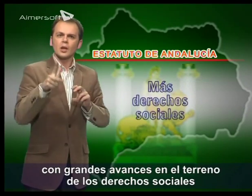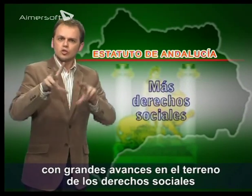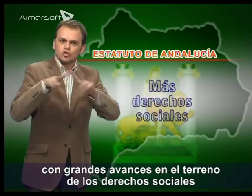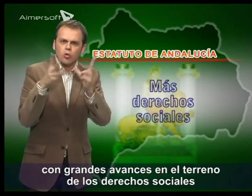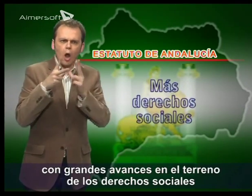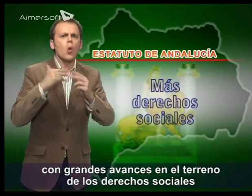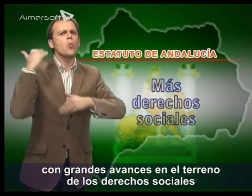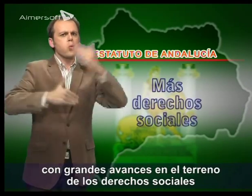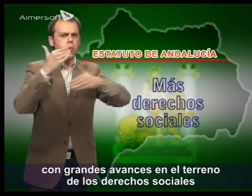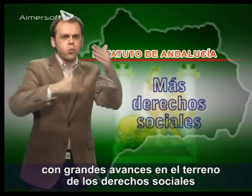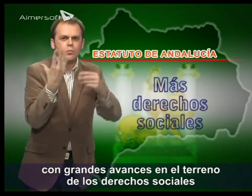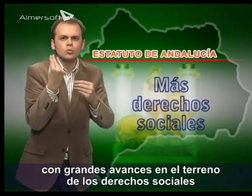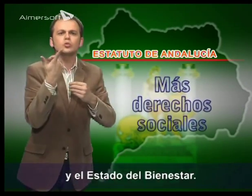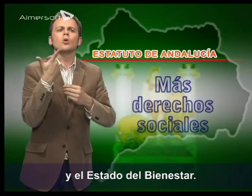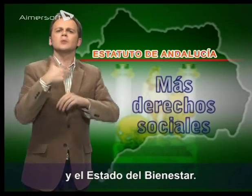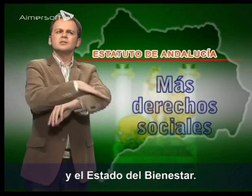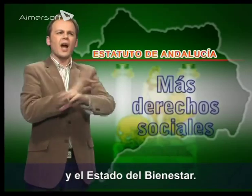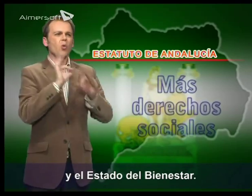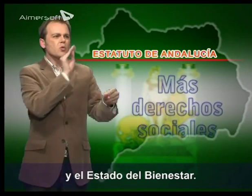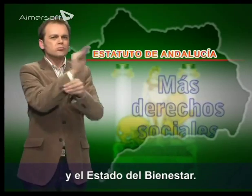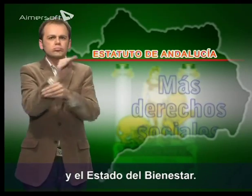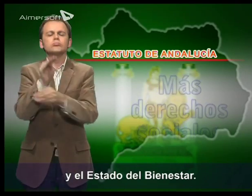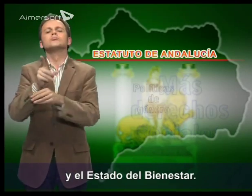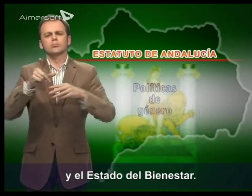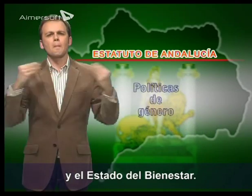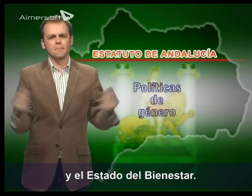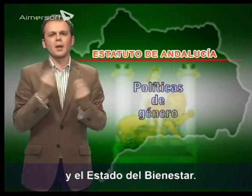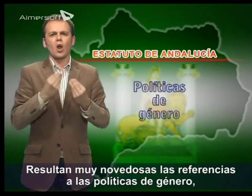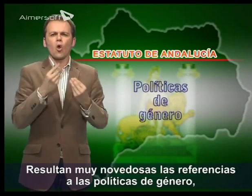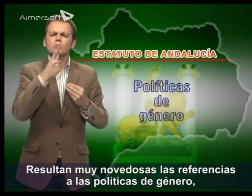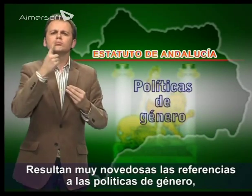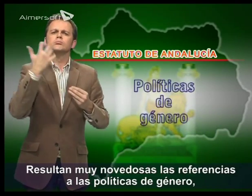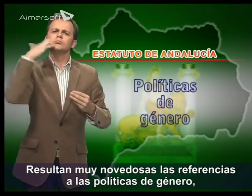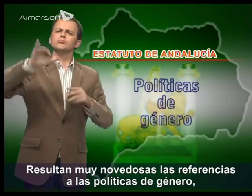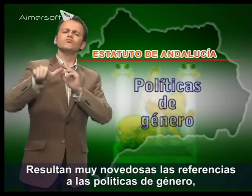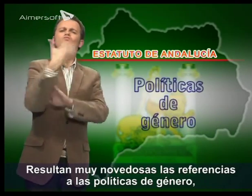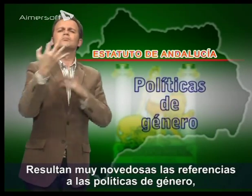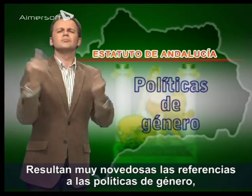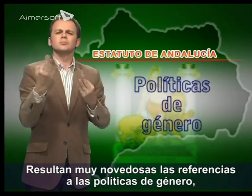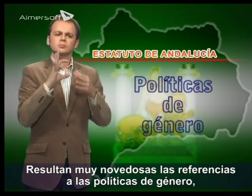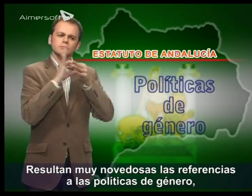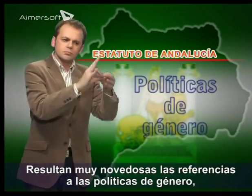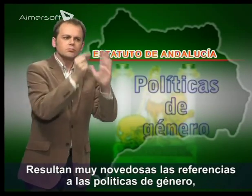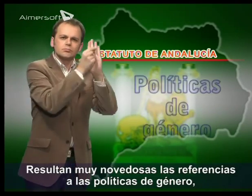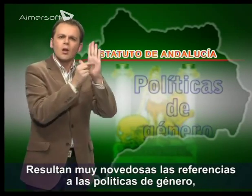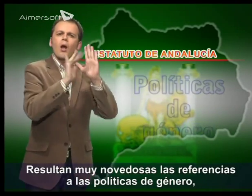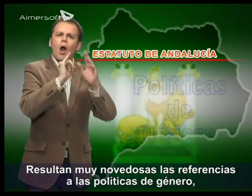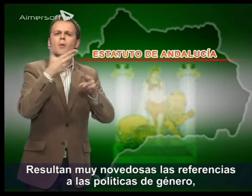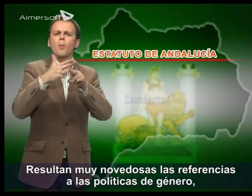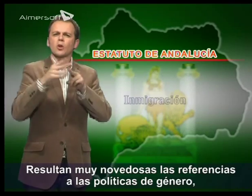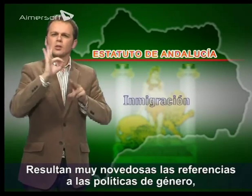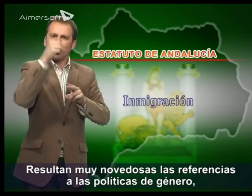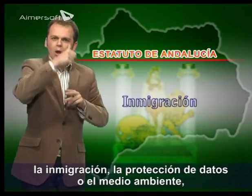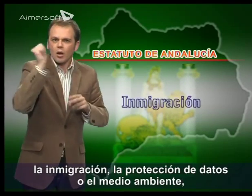en el terreno de los derechos sociales y el estado del bienestar. Resultan muy novedosas las referencias a las políticas de